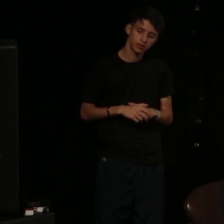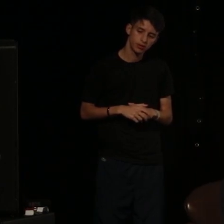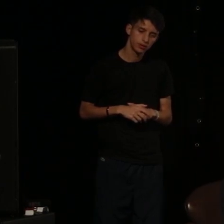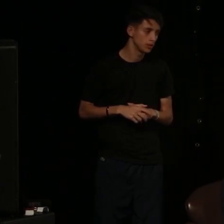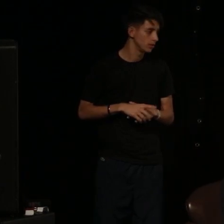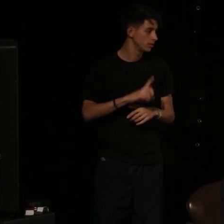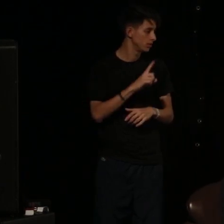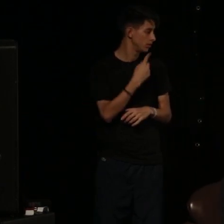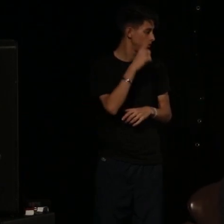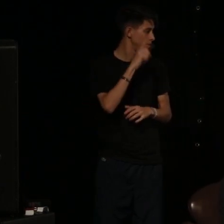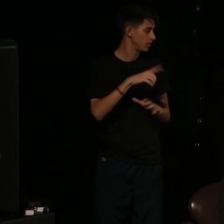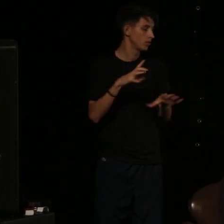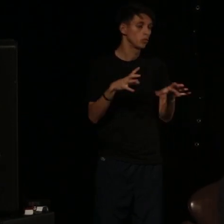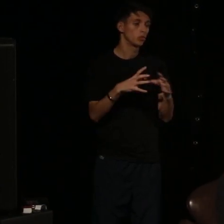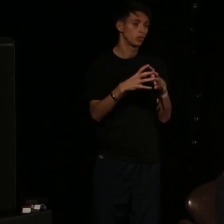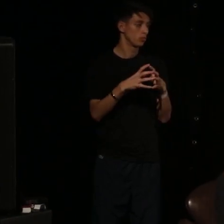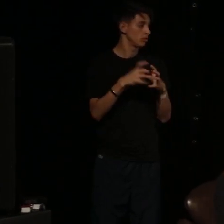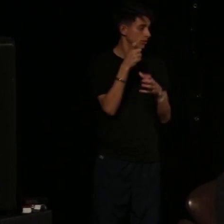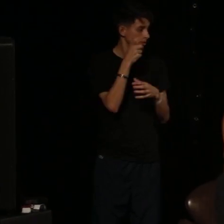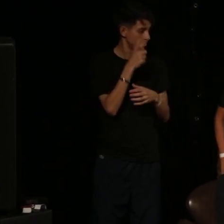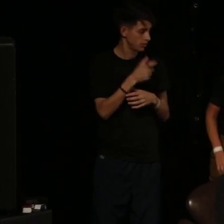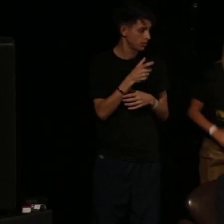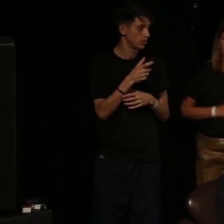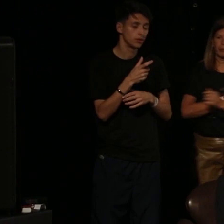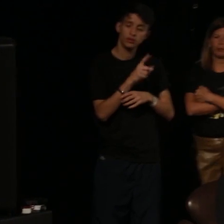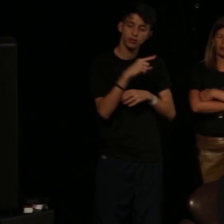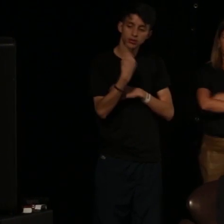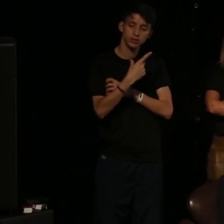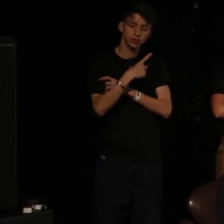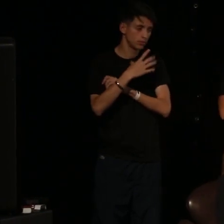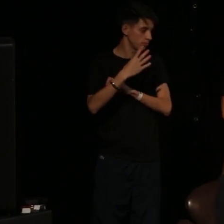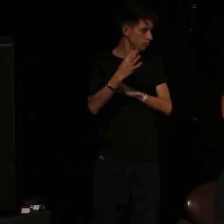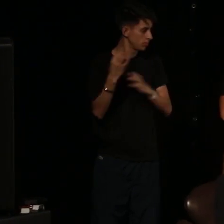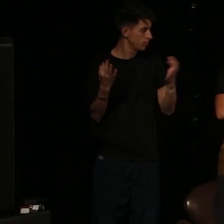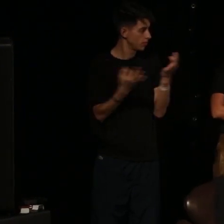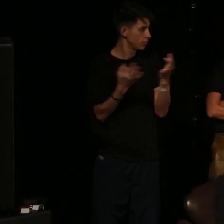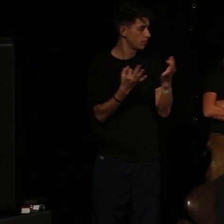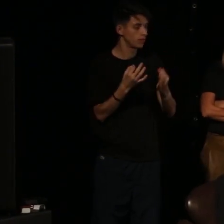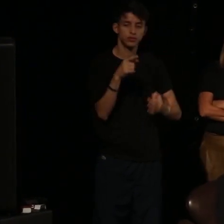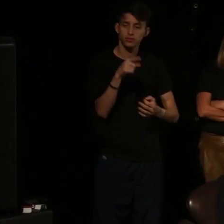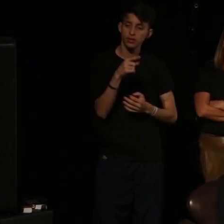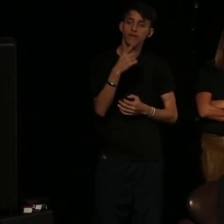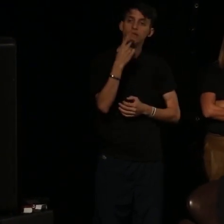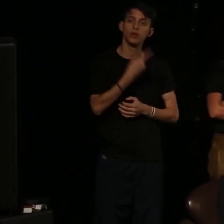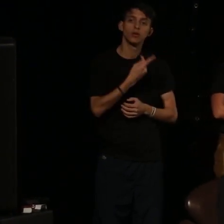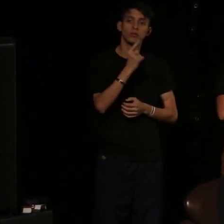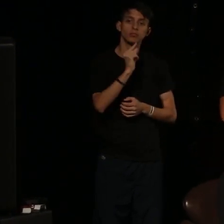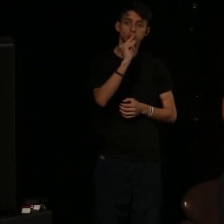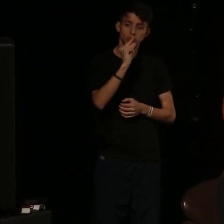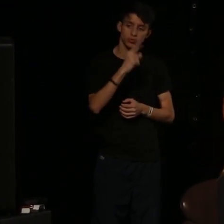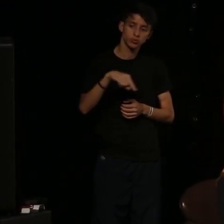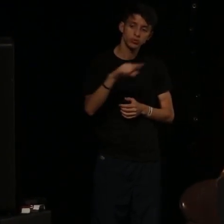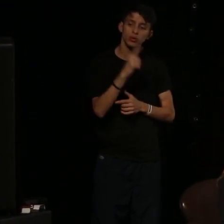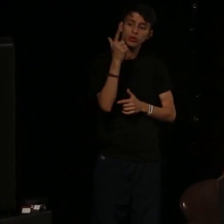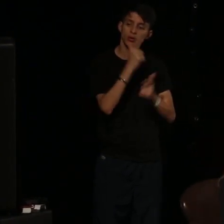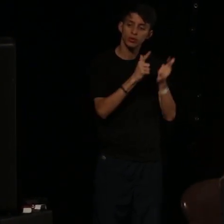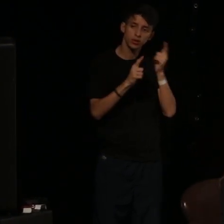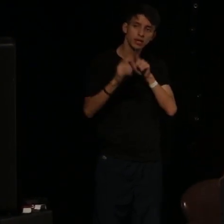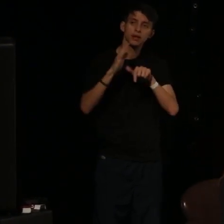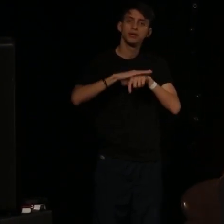nós somos um grupo de interesse. E eu achei perfeito quando você, Wolf, falou que a gente está alcançando